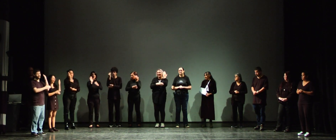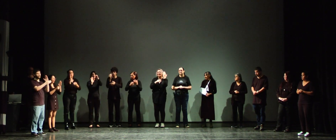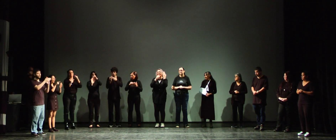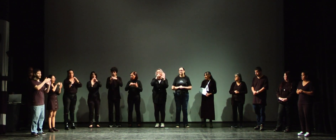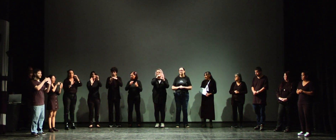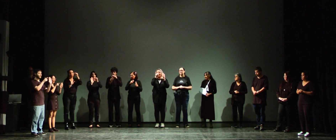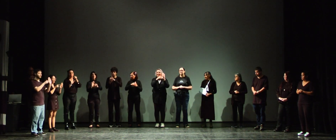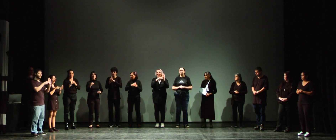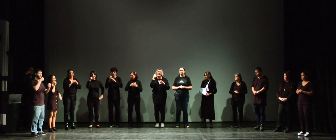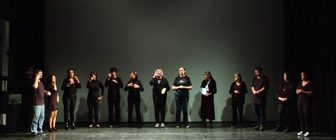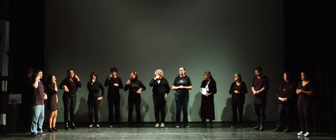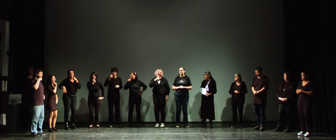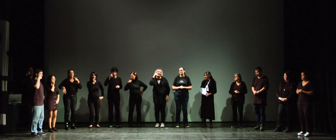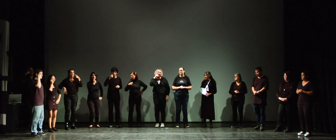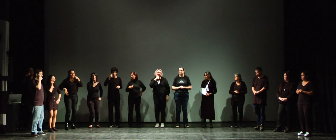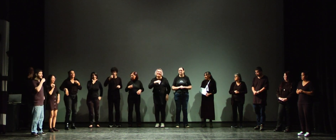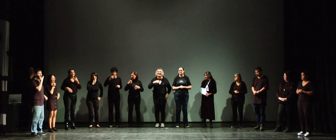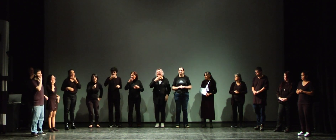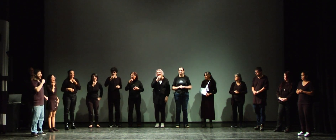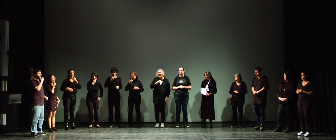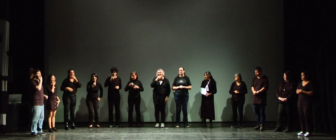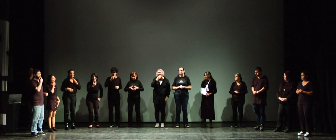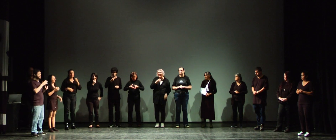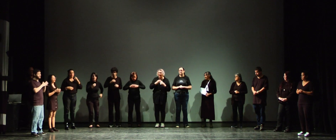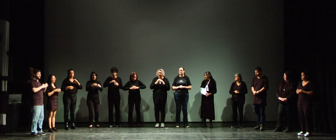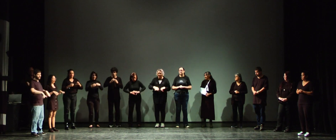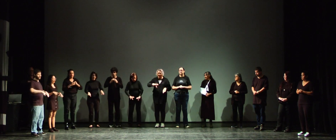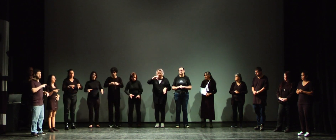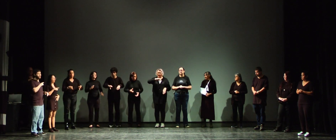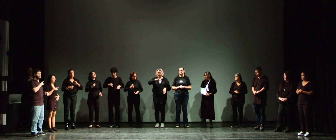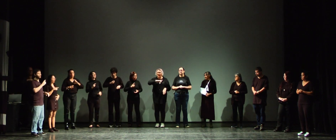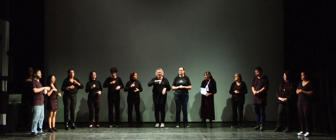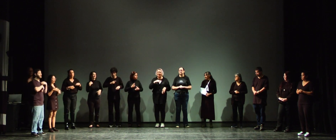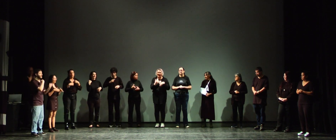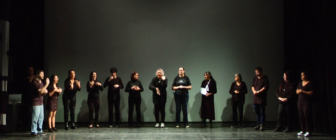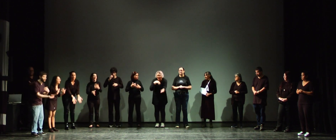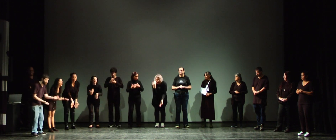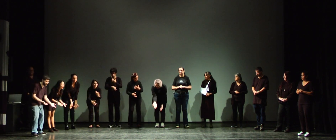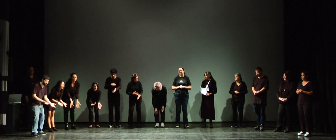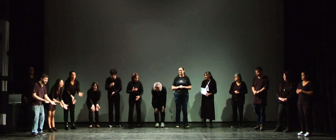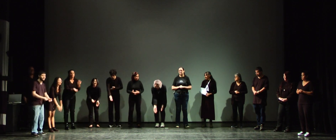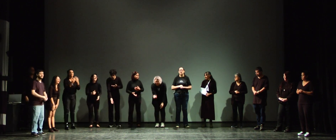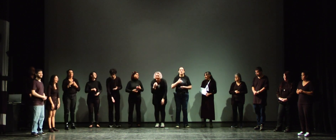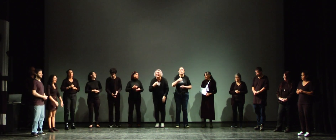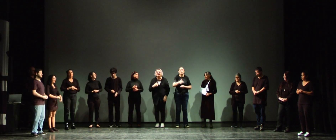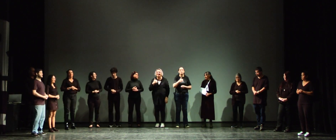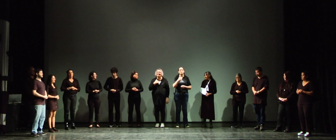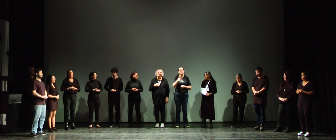cotovelo, pontapé, senhorita, cavaleiro, tem um ovo, cai o ovo. Um,